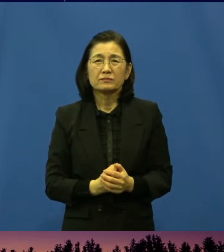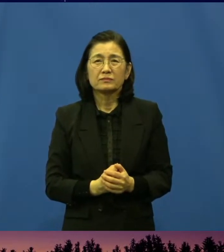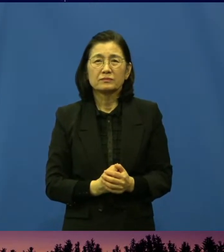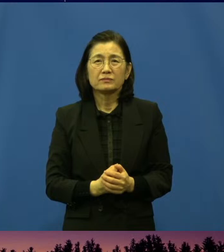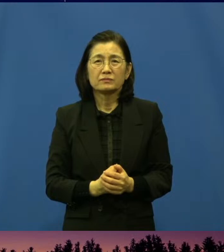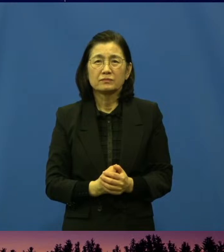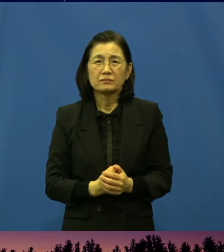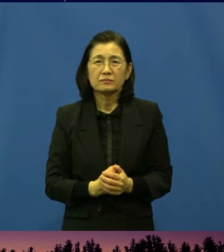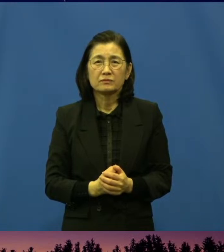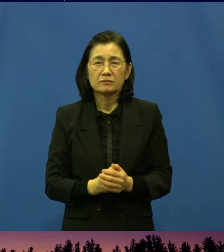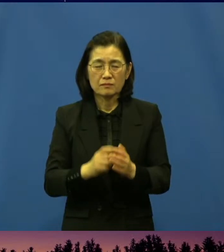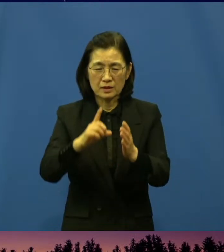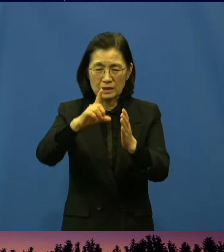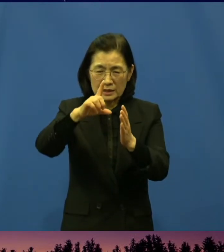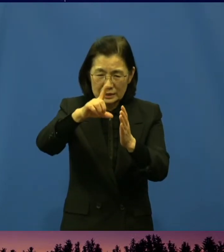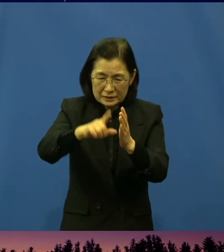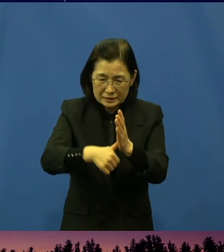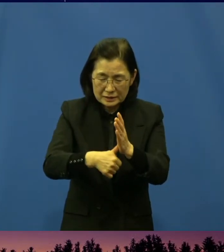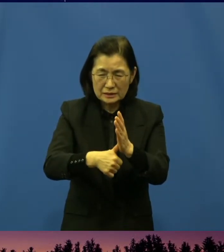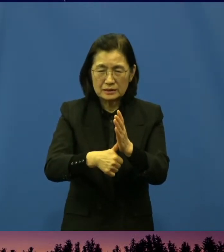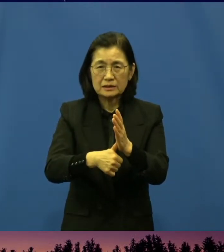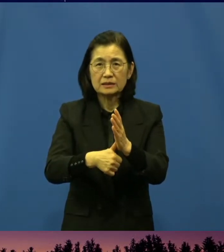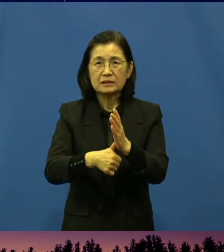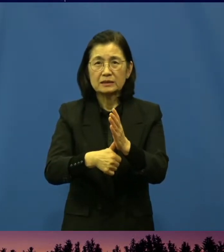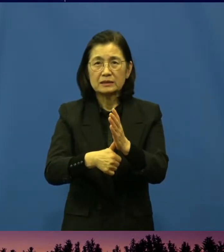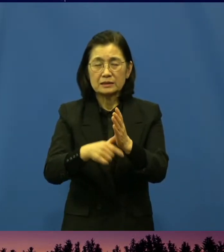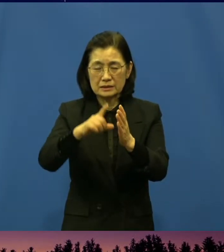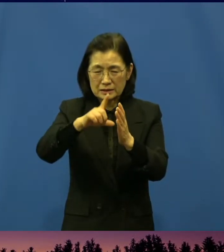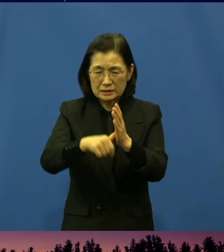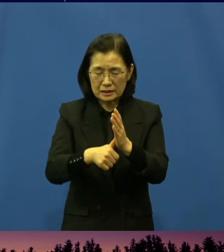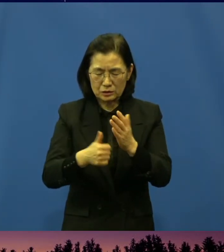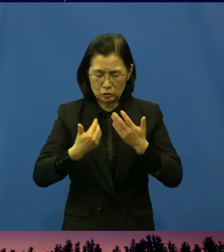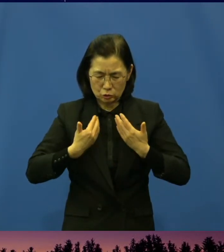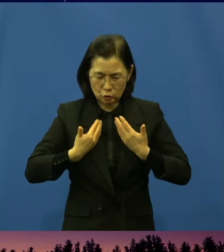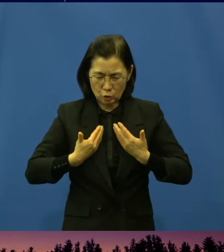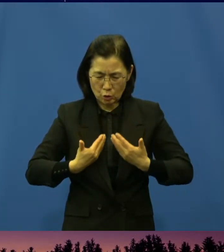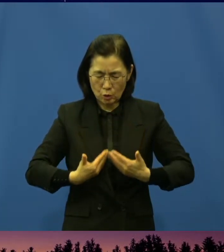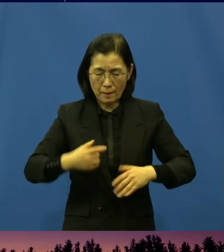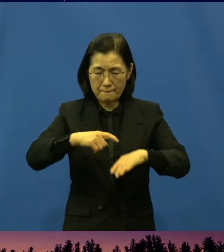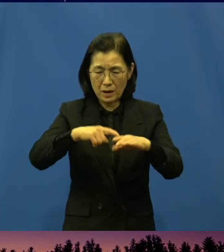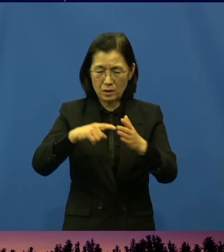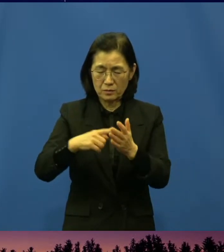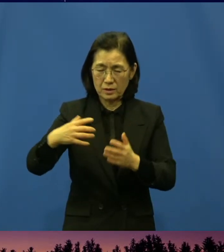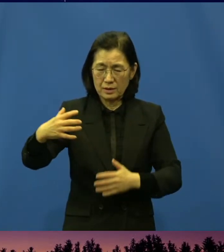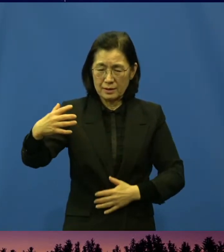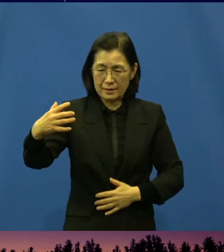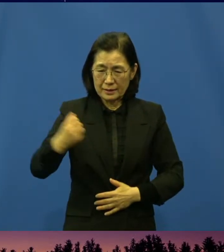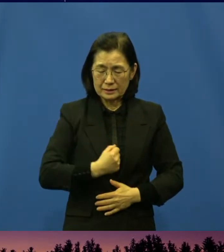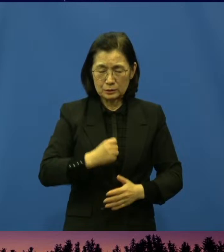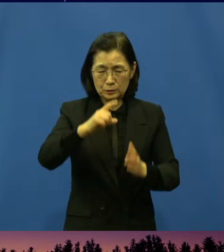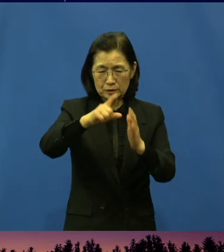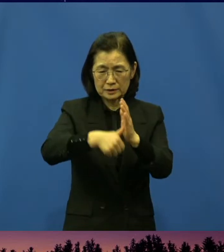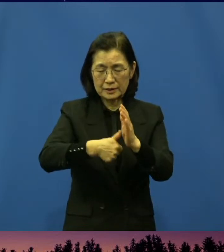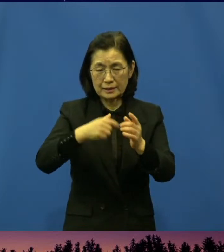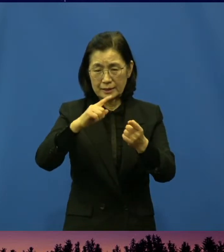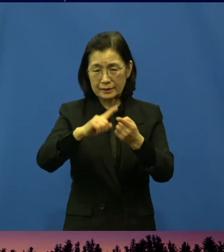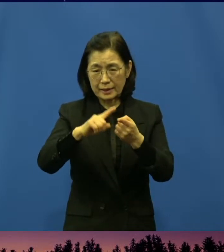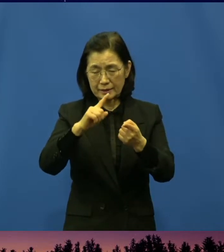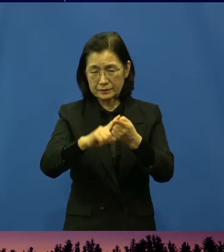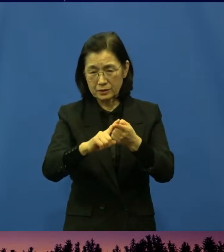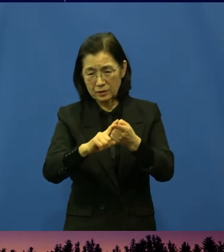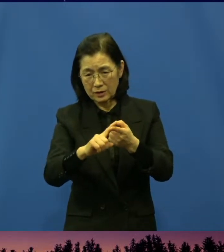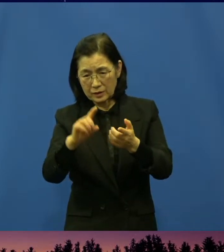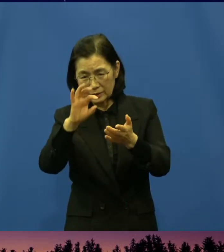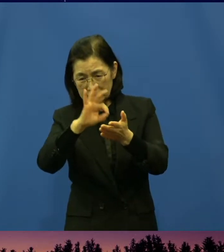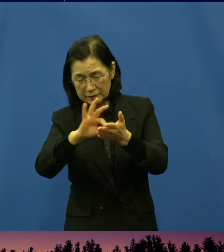이 관조적인 사람은 시간 속에서 계속 성찰을 하려고 한다는 거죠. 그래서 오늘